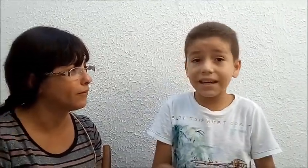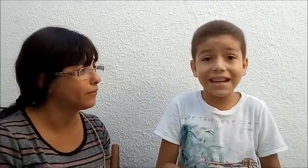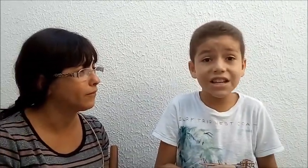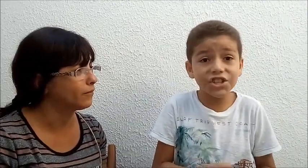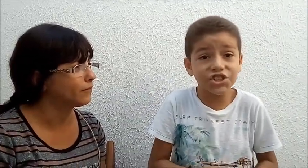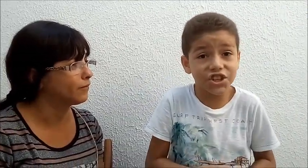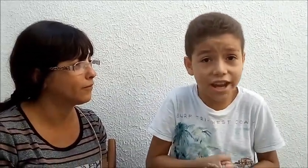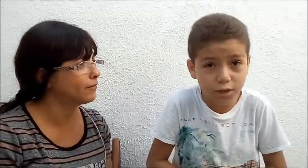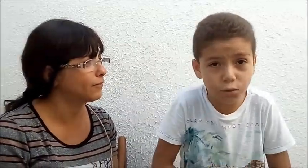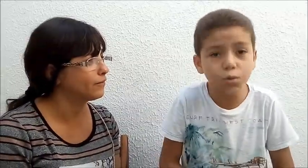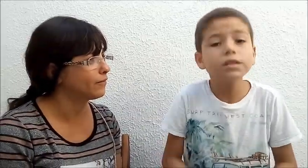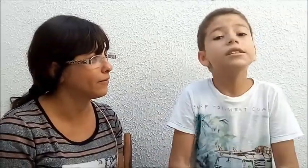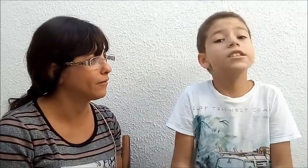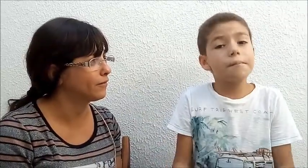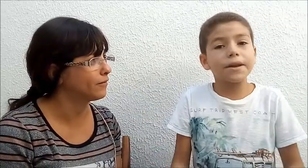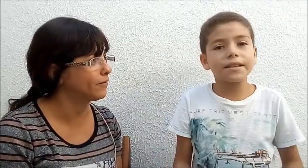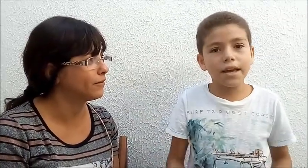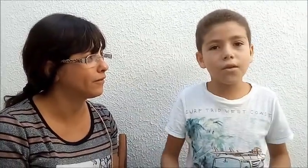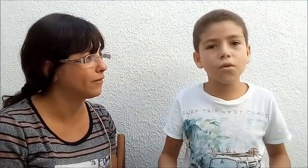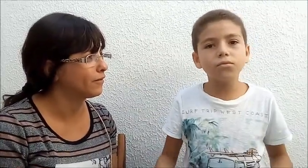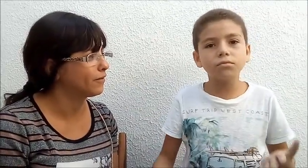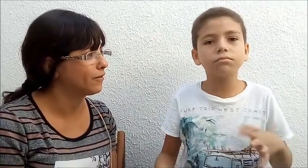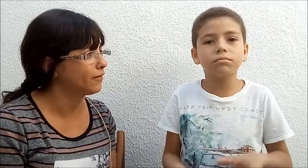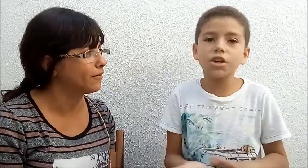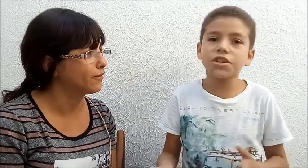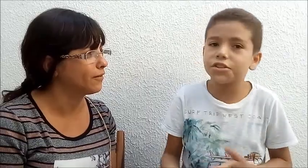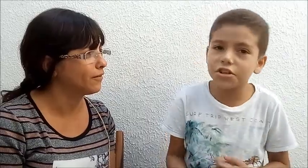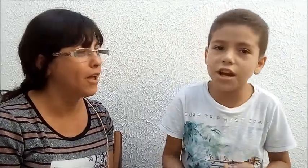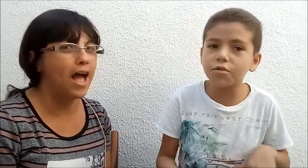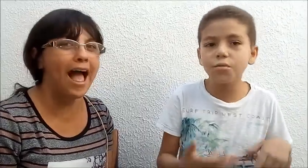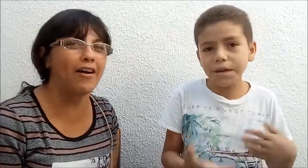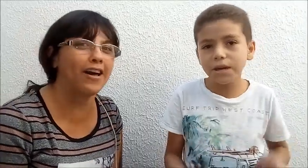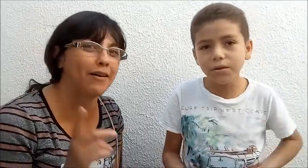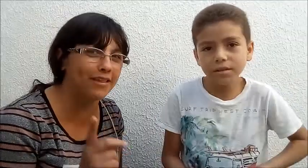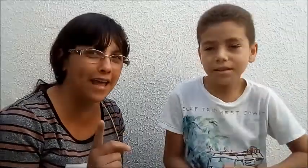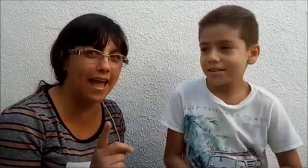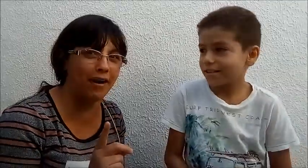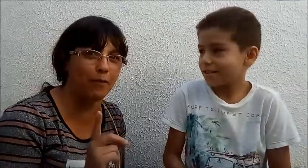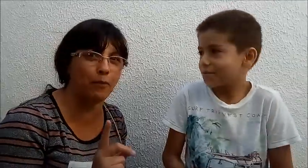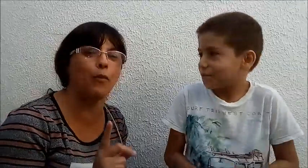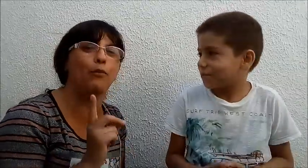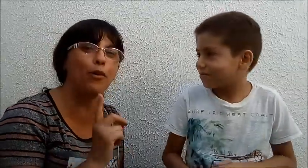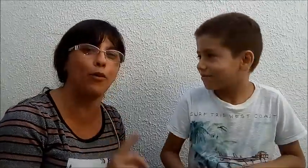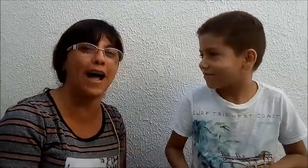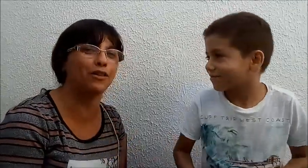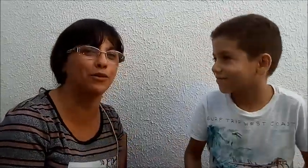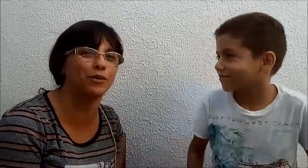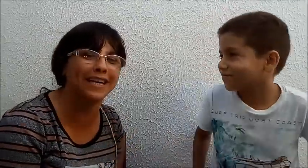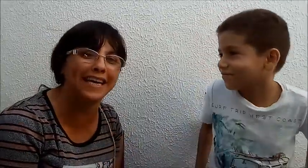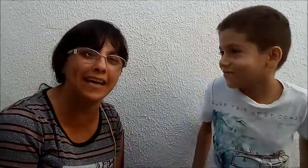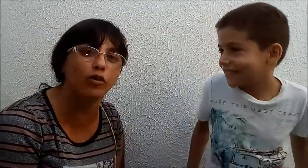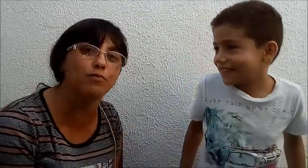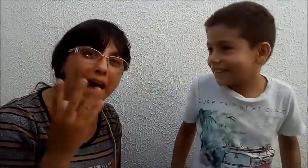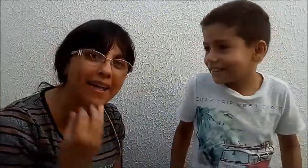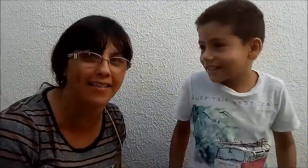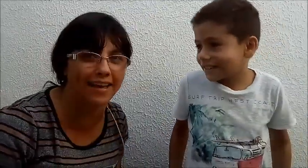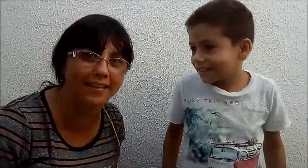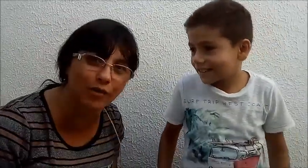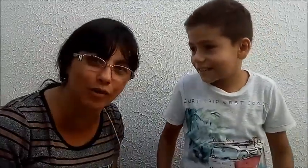aquele jeito de aprender com a gente, né, com Agora, o bom Arthur, que os pais dele são